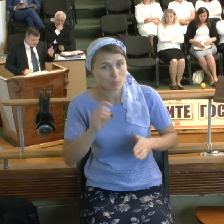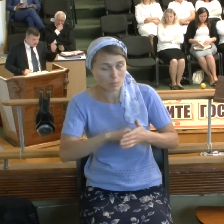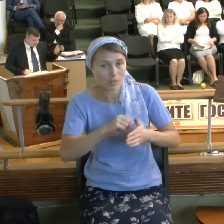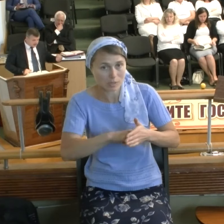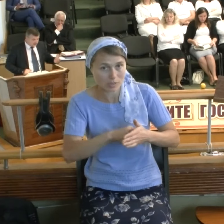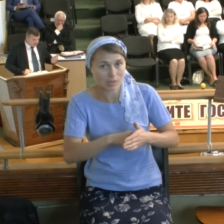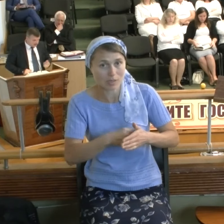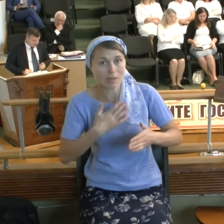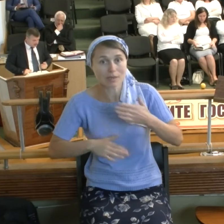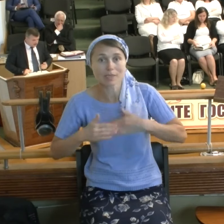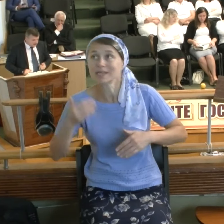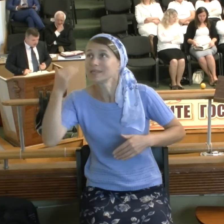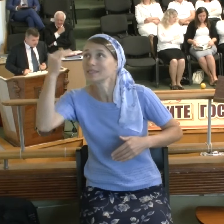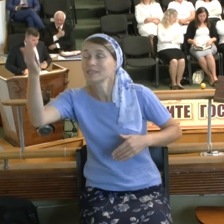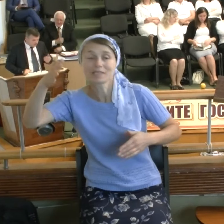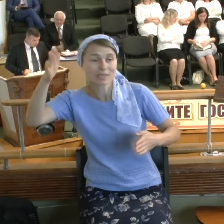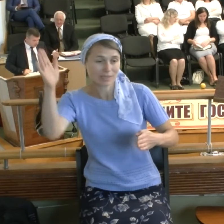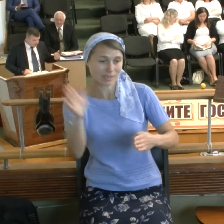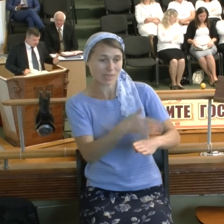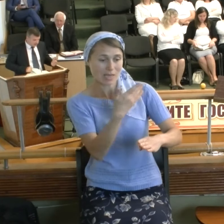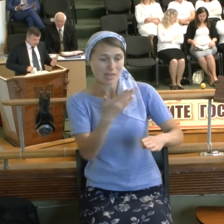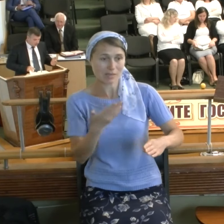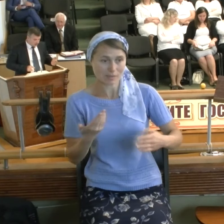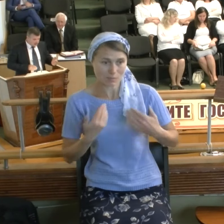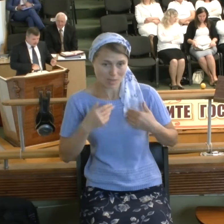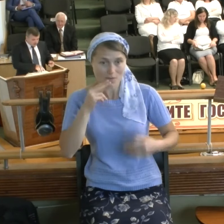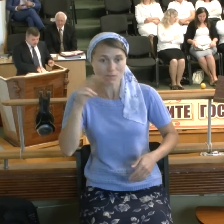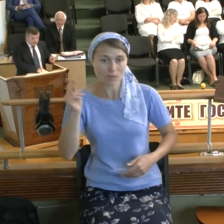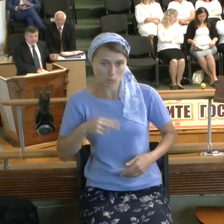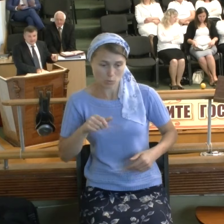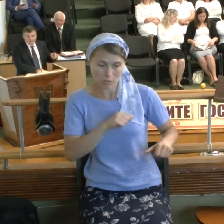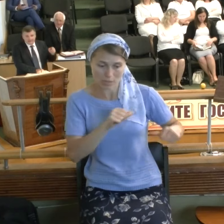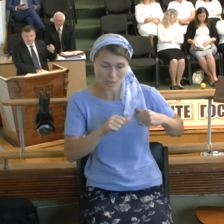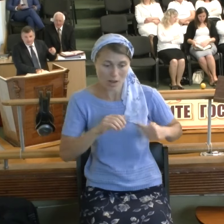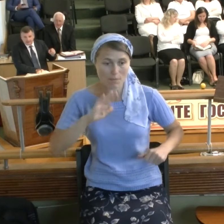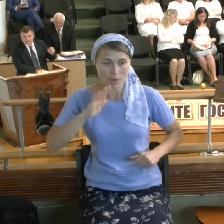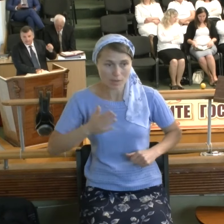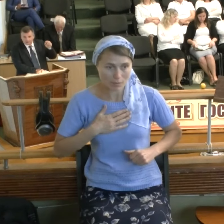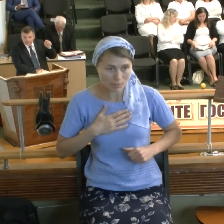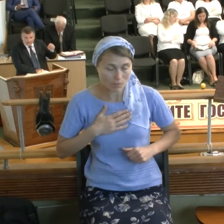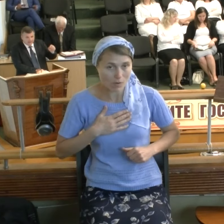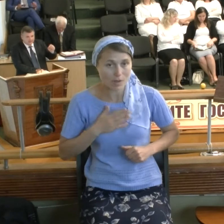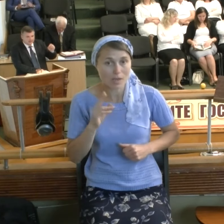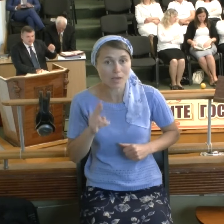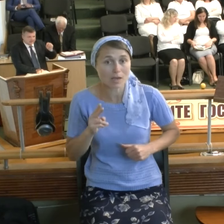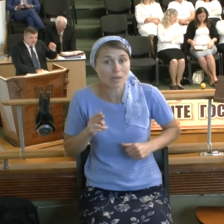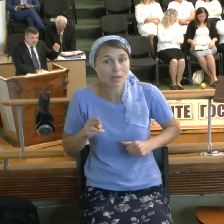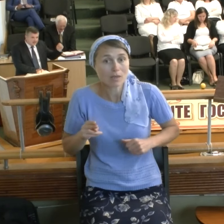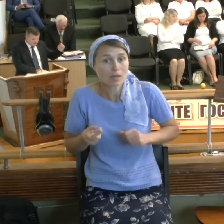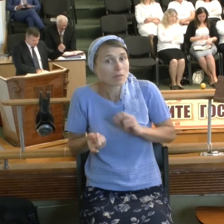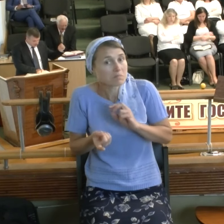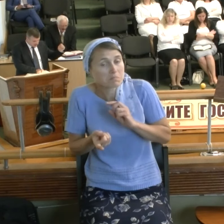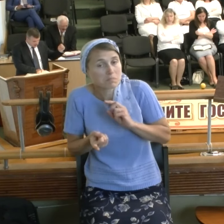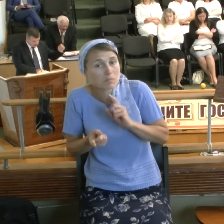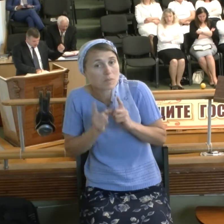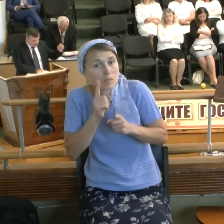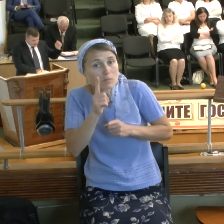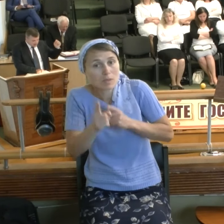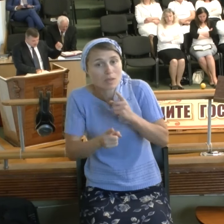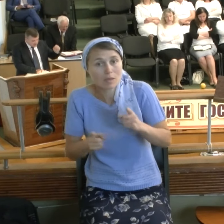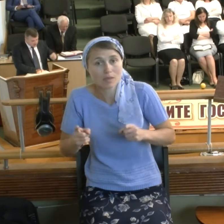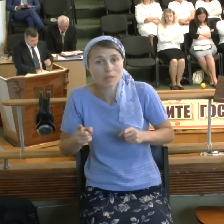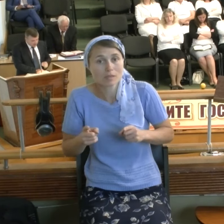радости. Он говорит, и ты снял с меня вину греха моего. И посмотрите, как здесь меняется тот характер, да, настроение в этом